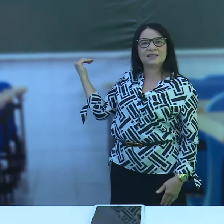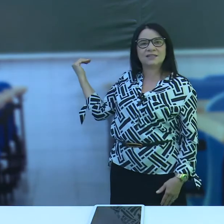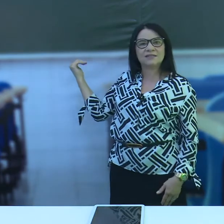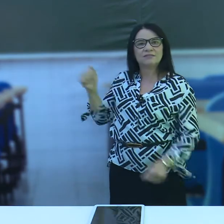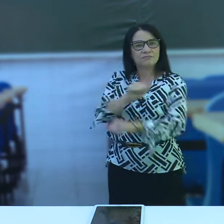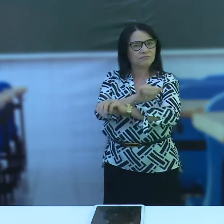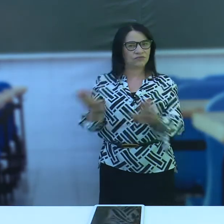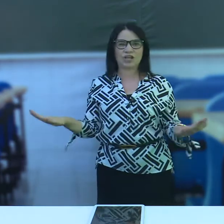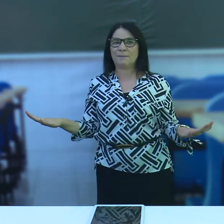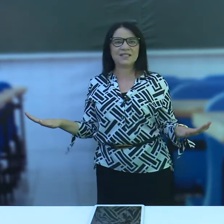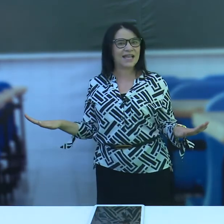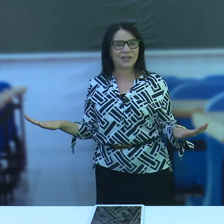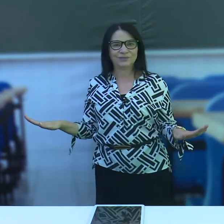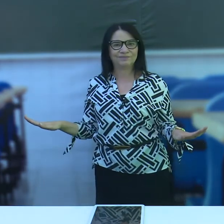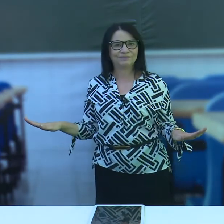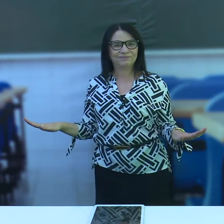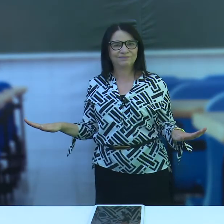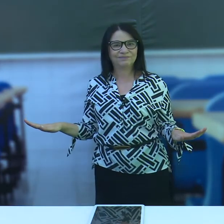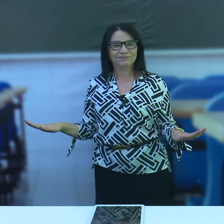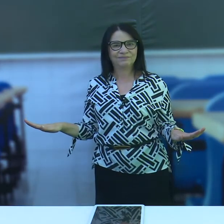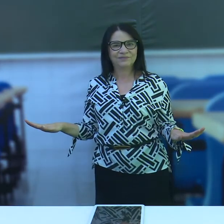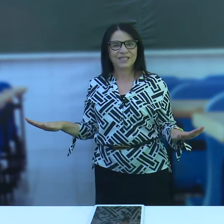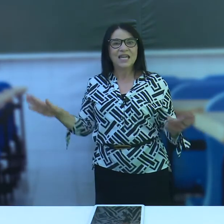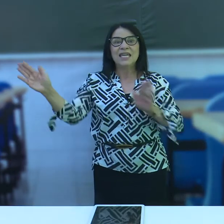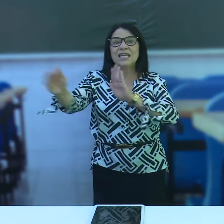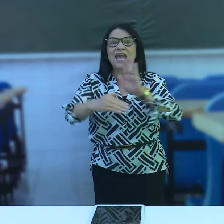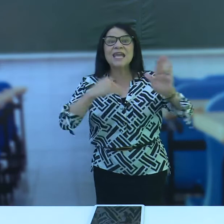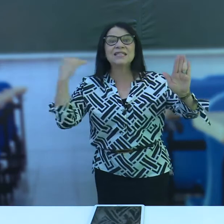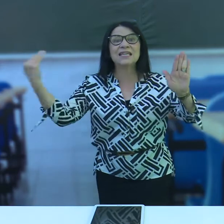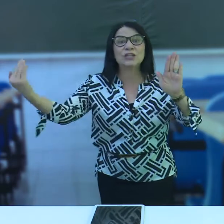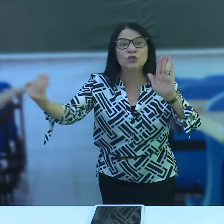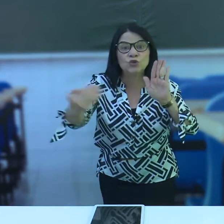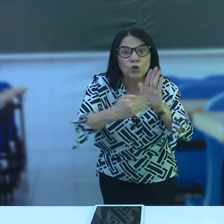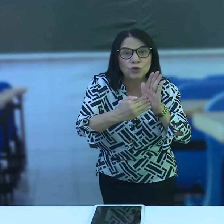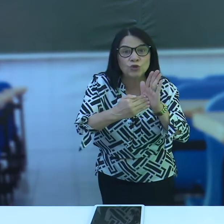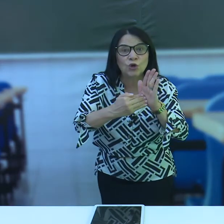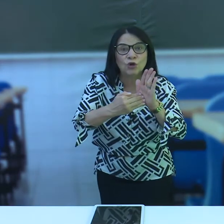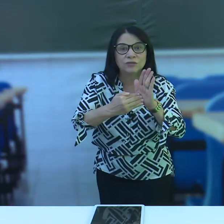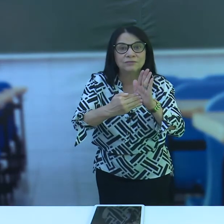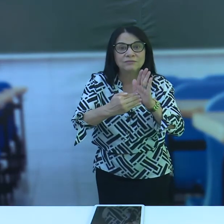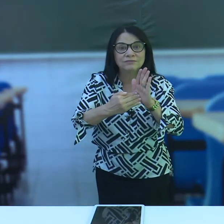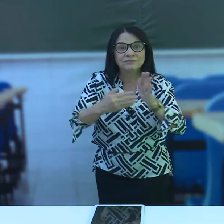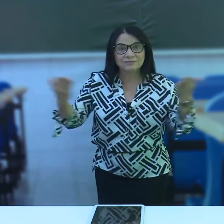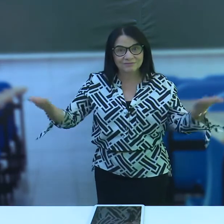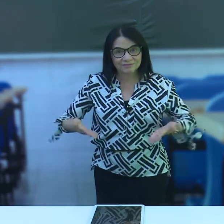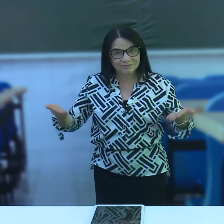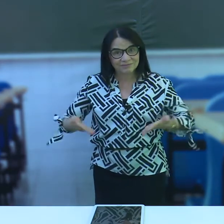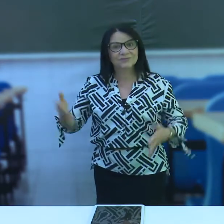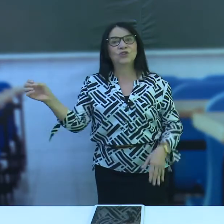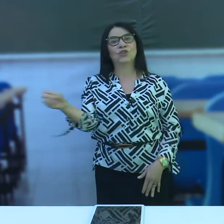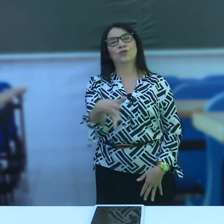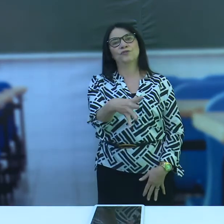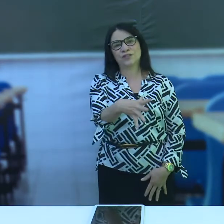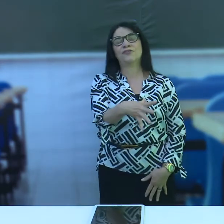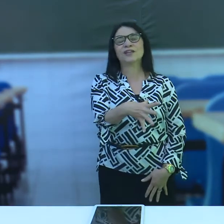velhas já passaram. E eis que tudo novo se faz